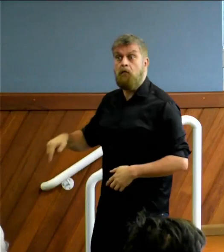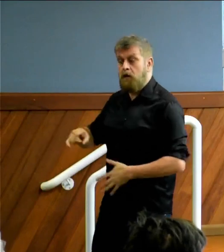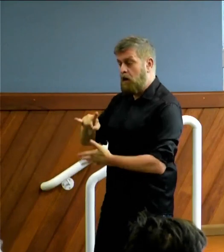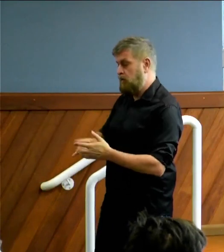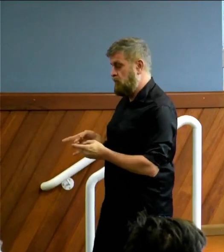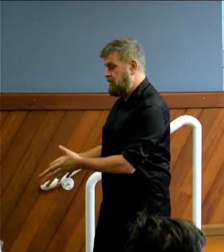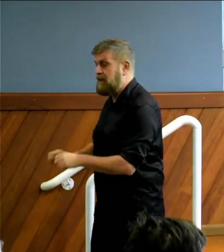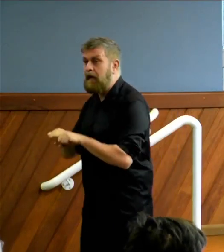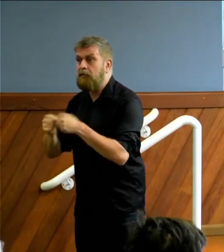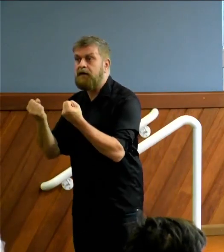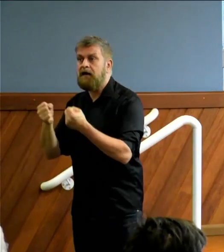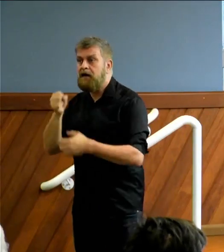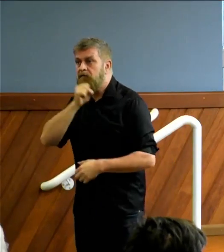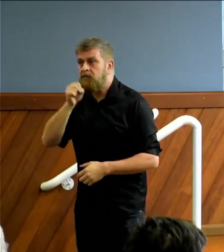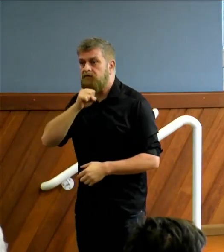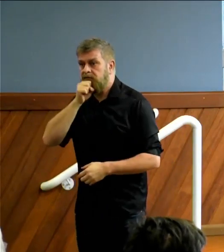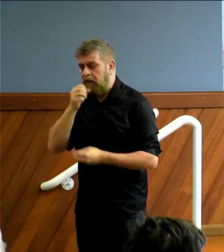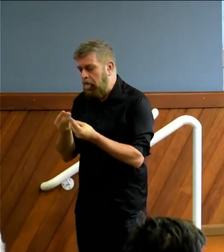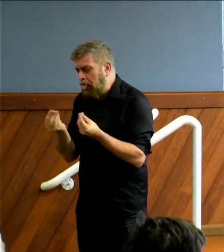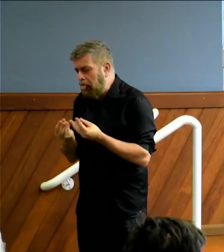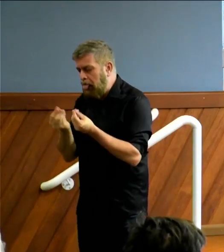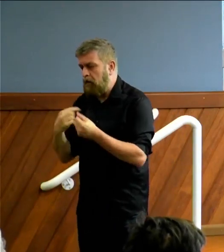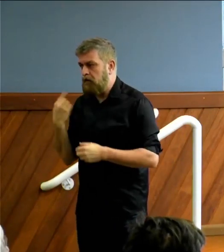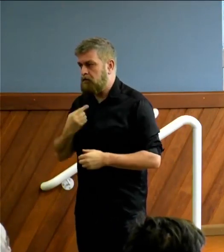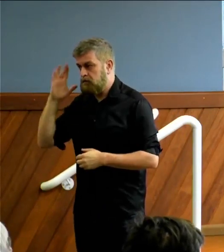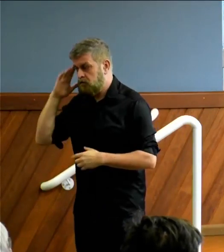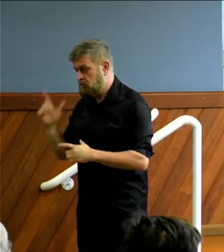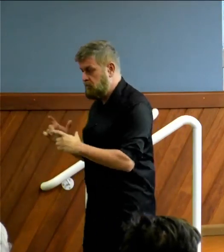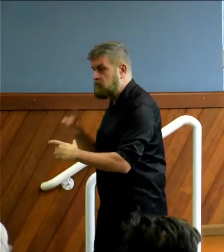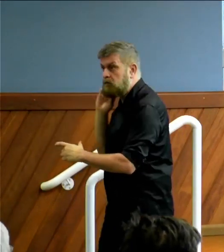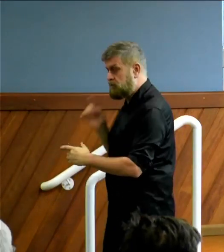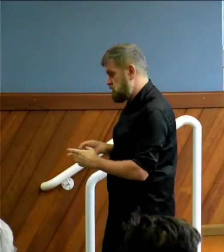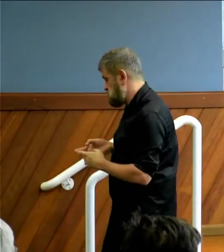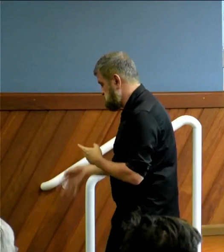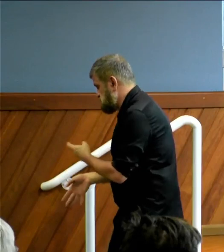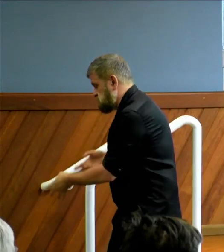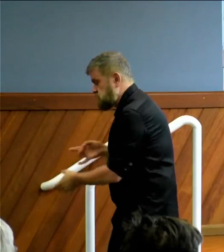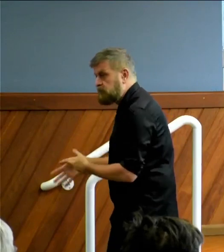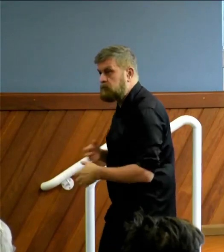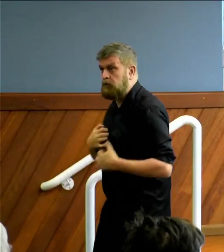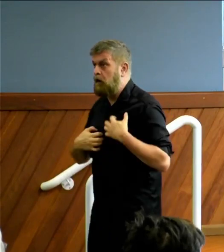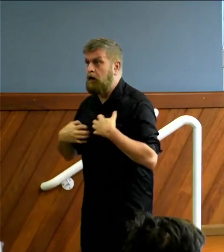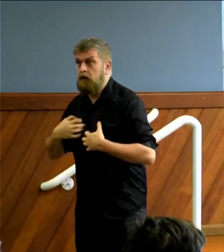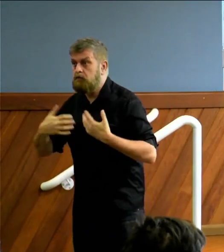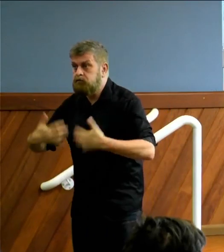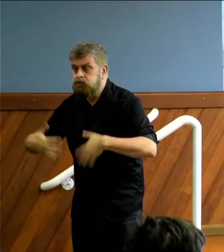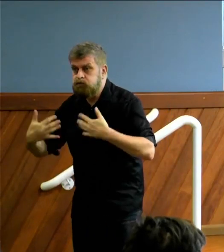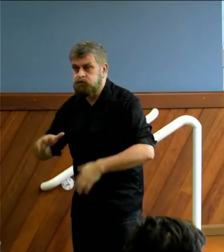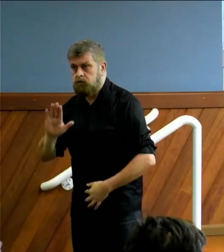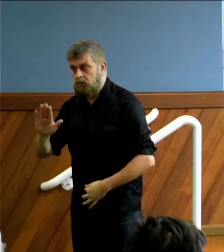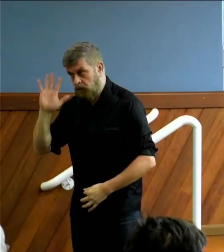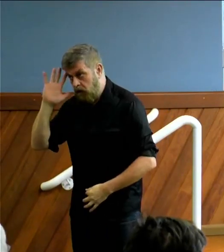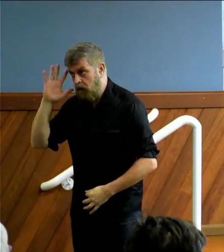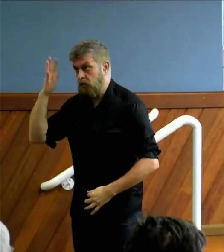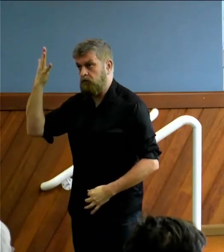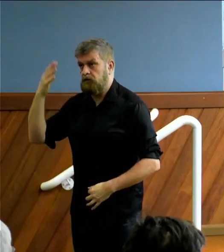mas porque ele era muito velho e estava quebrado, estava todo esfarelado, então a gente achou, parece que é assim, né? Nossa, que desespero, mas gente,